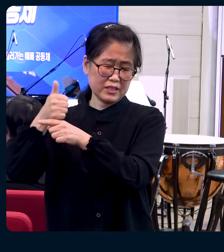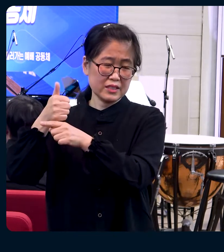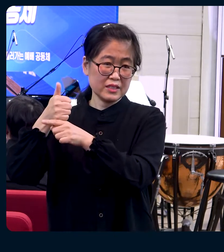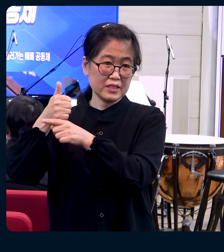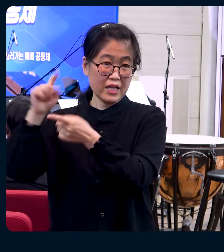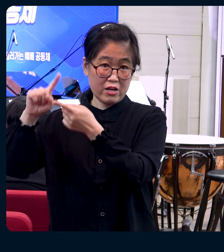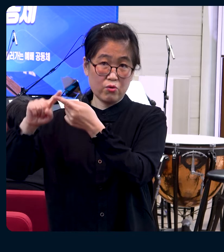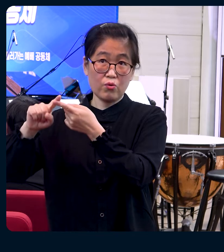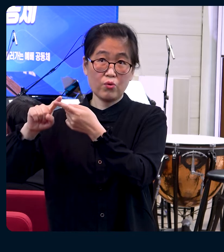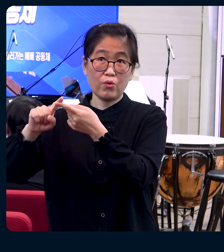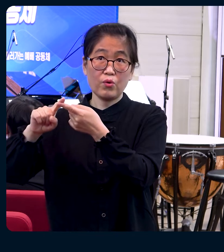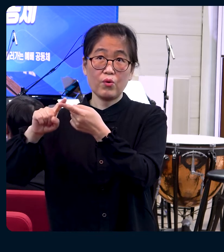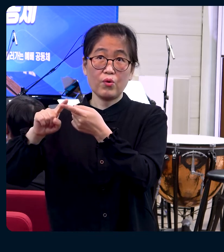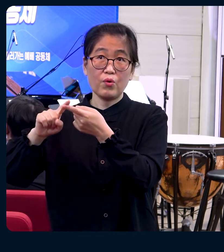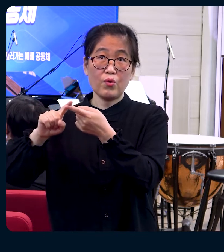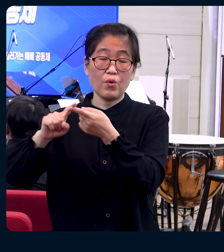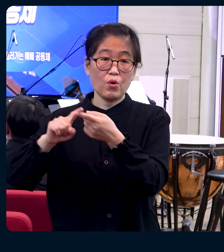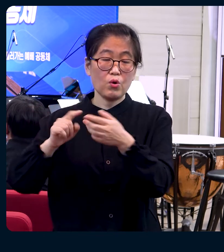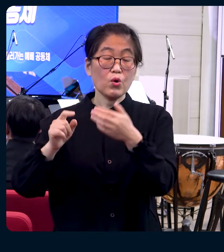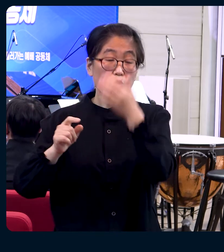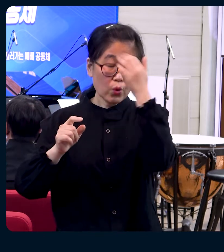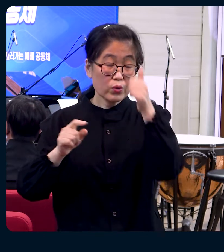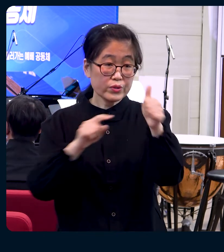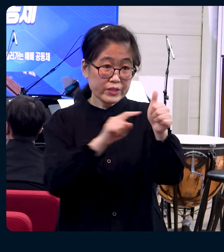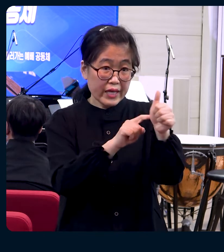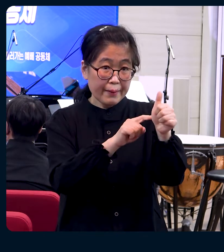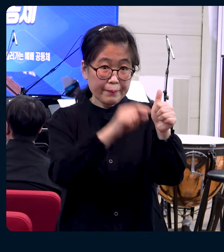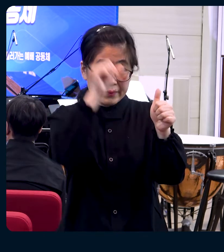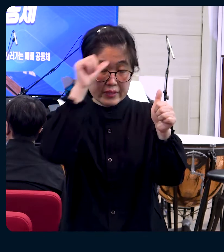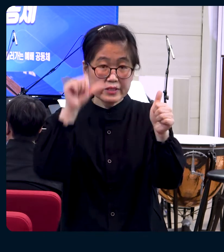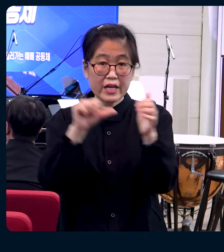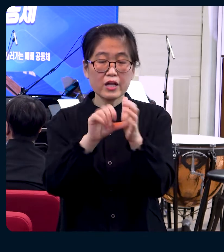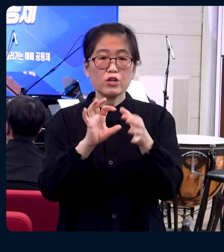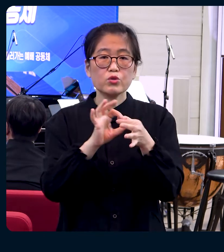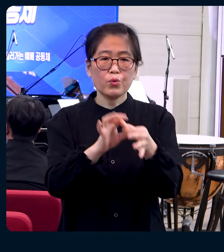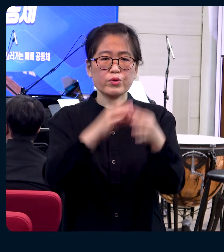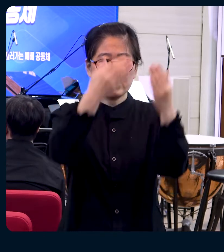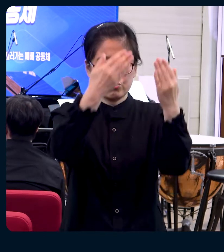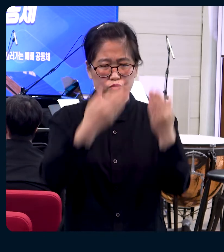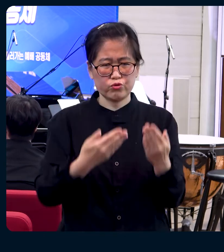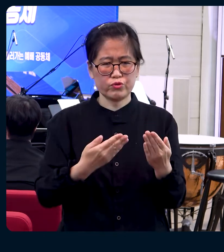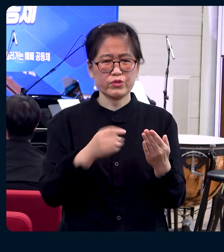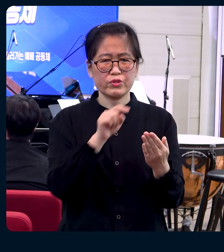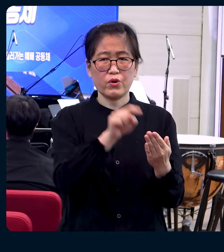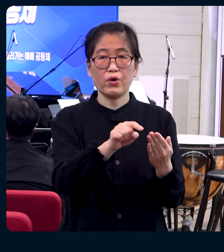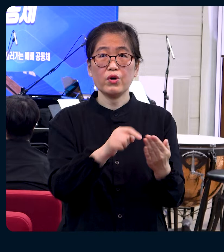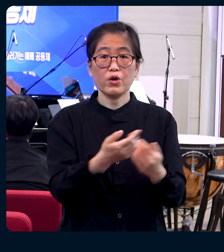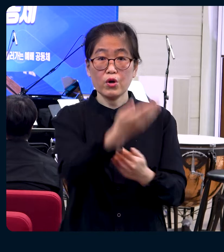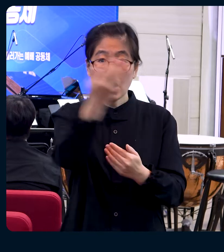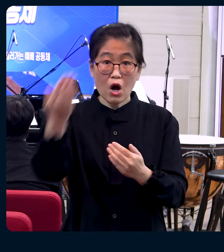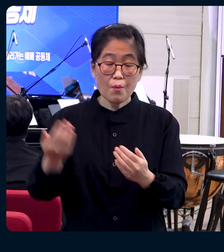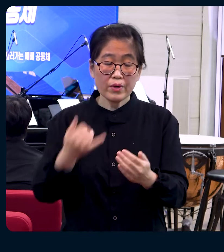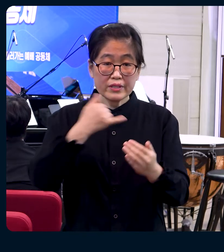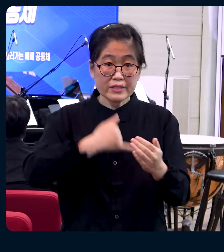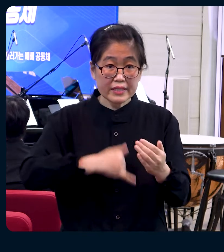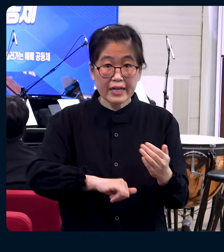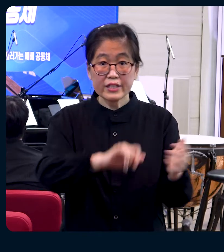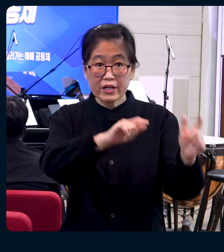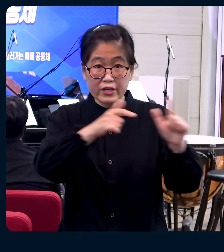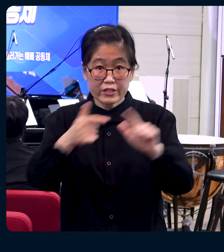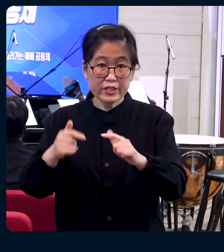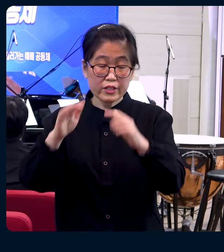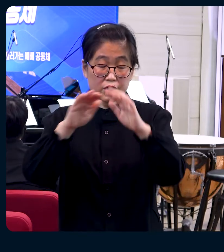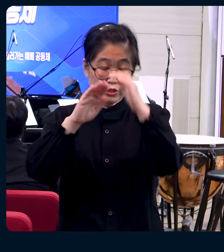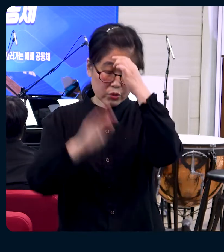줄로 믿습니다. 이것이 바로 요셉의 생애를 통해 주시는 첫 번째 교훈입니다. 저는 여러분 가정의 모든 자녀들이,